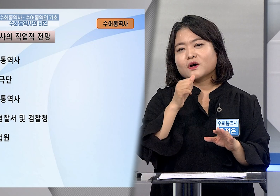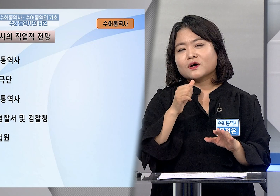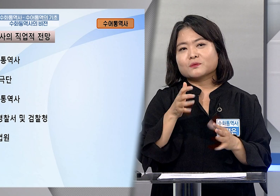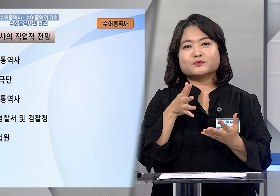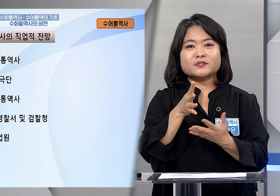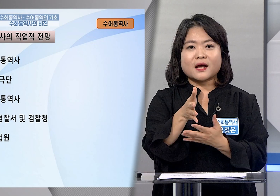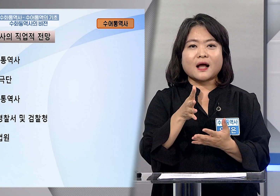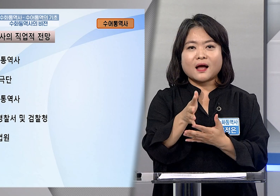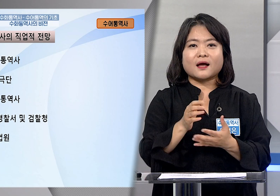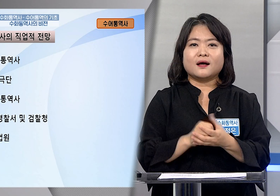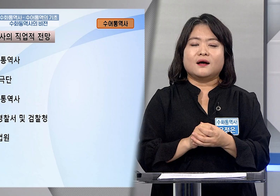통역 분야가